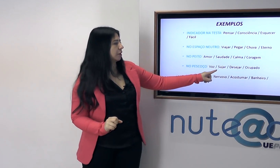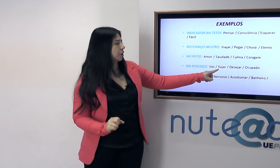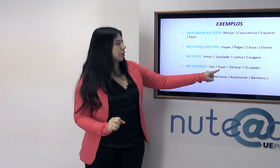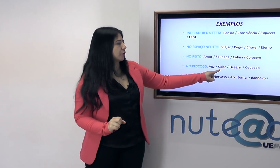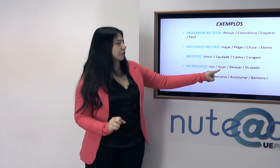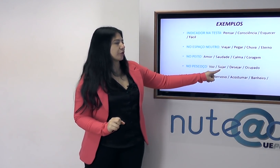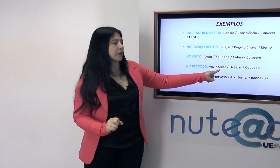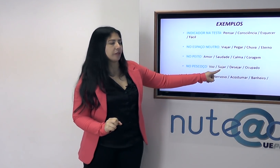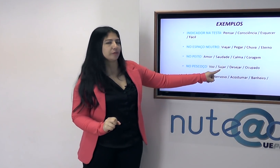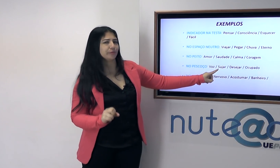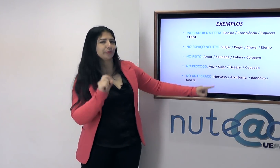Sujar.